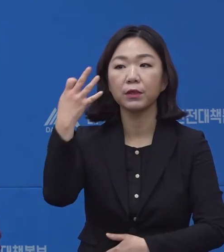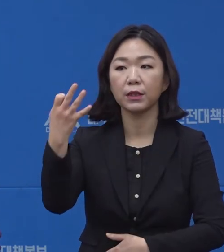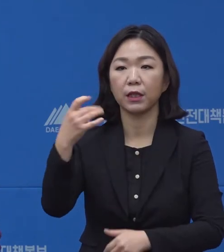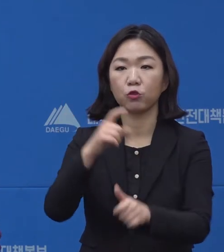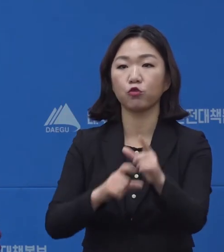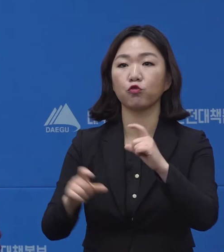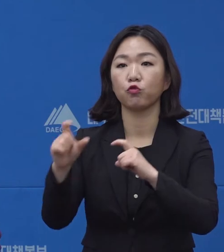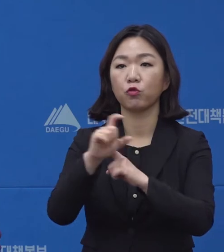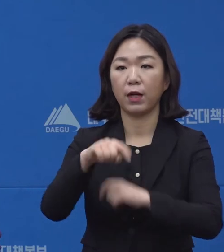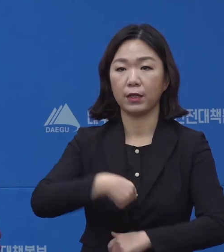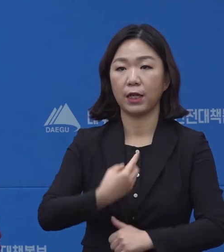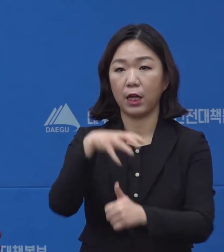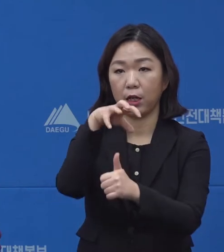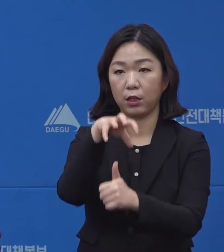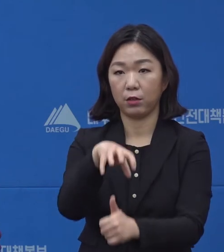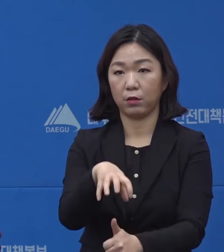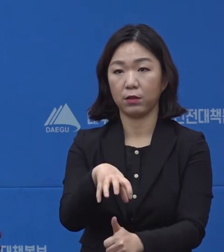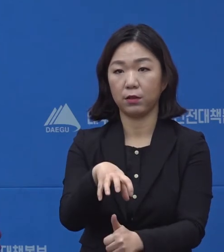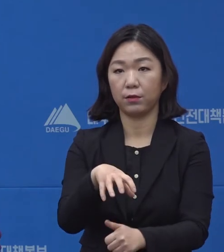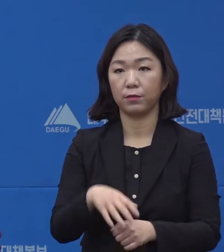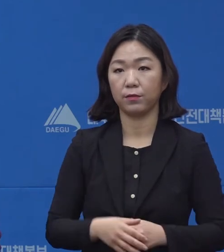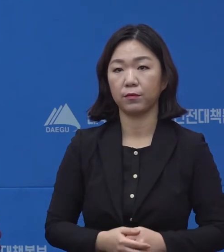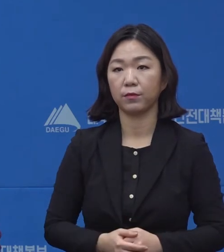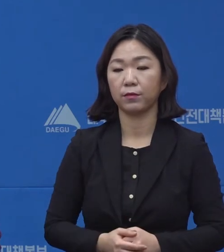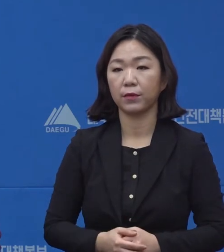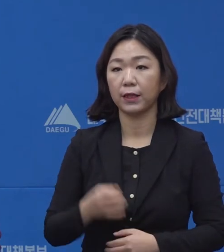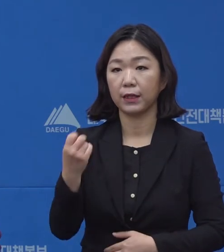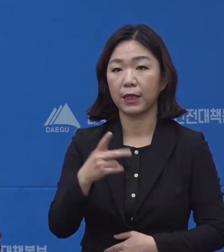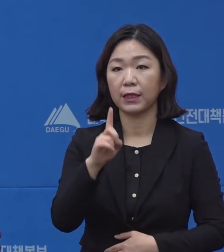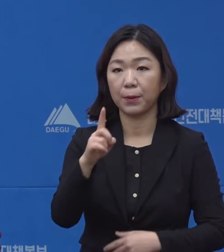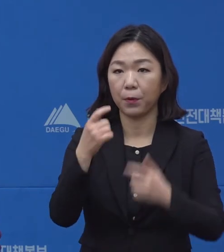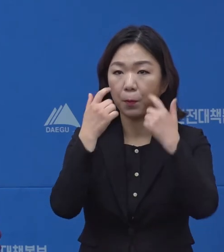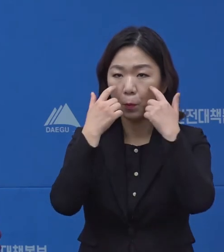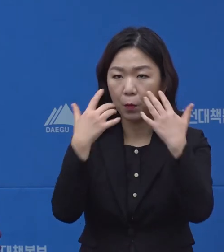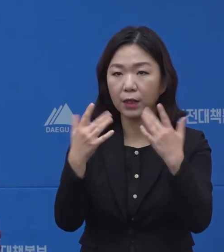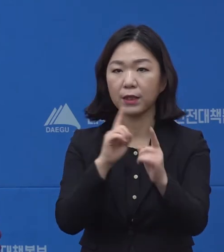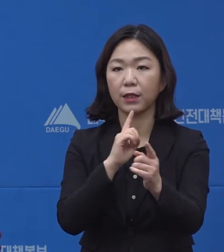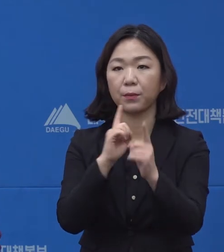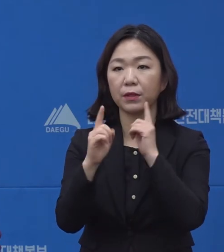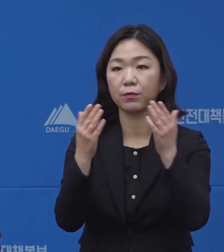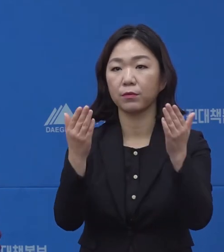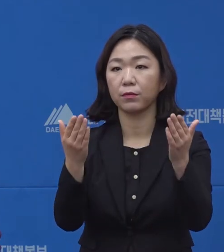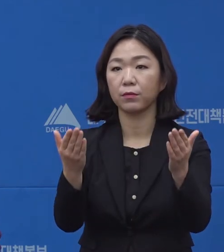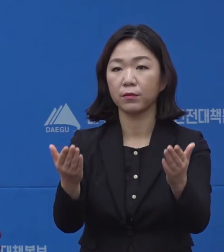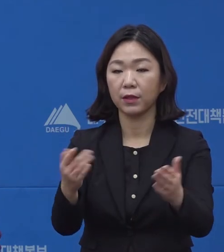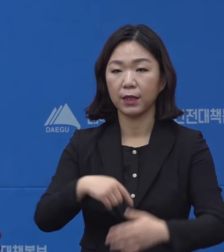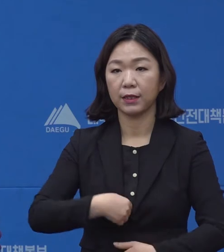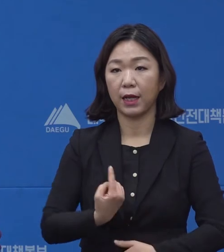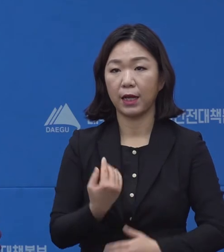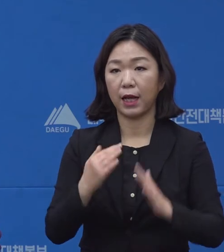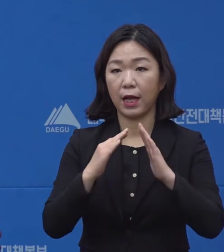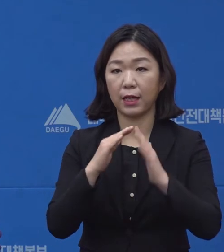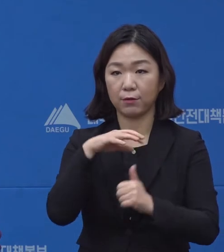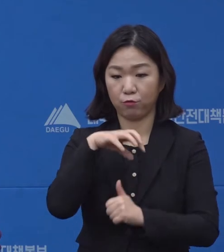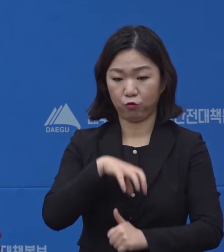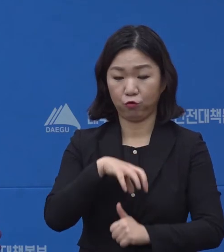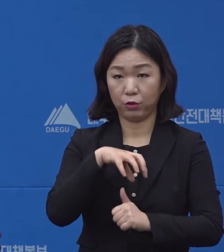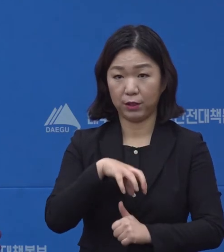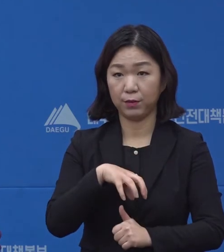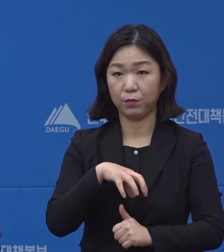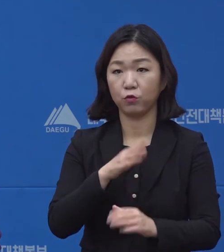자가 격리하도록 하였습니다. 다시 한번 분명히 밝힙니다. 자가 격리 중인